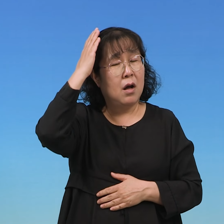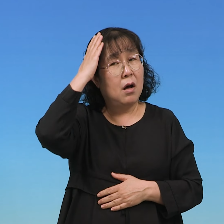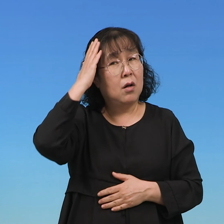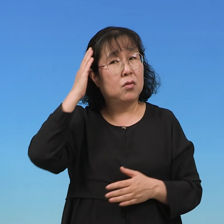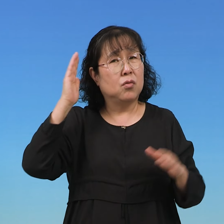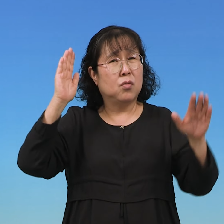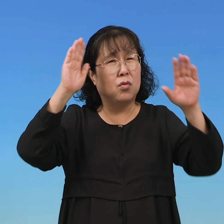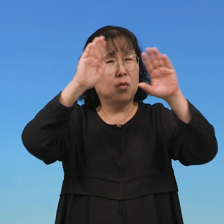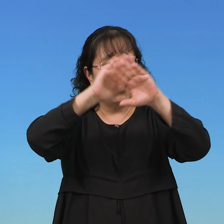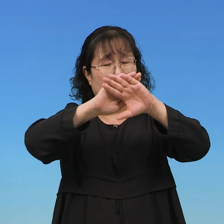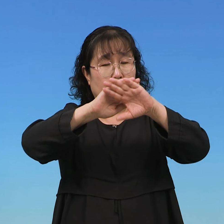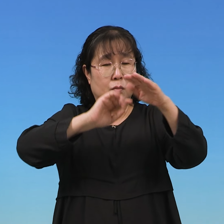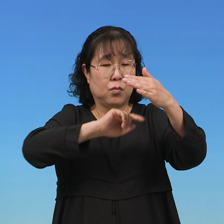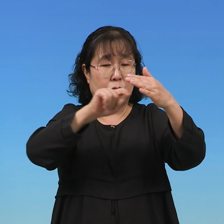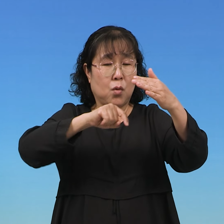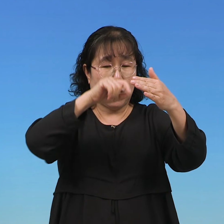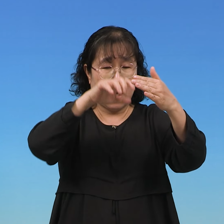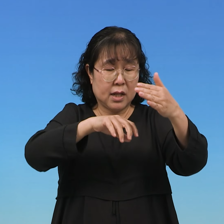어둠에